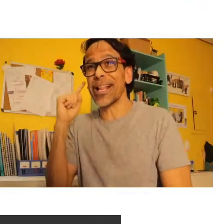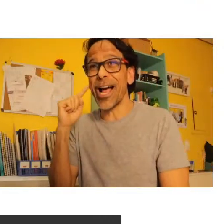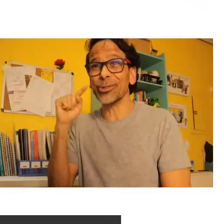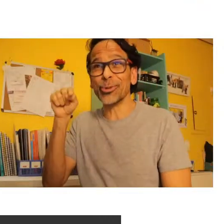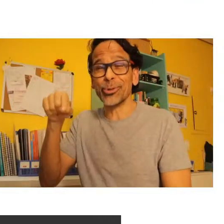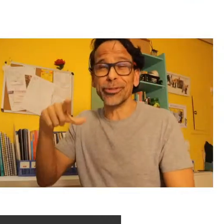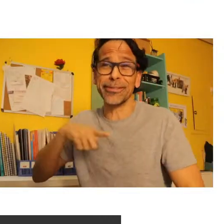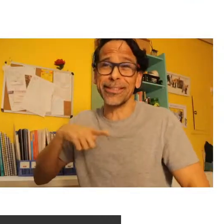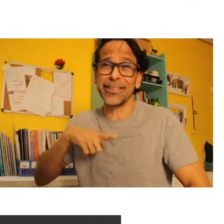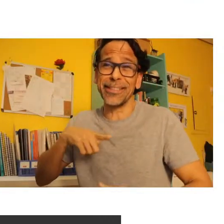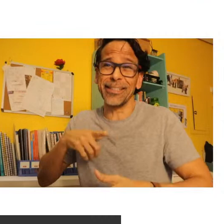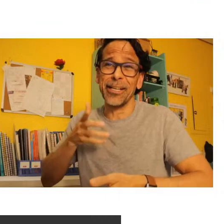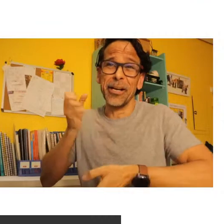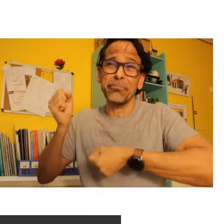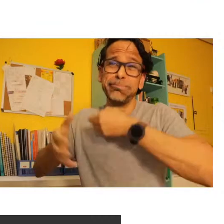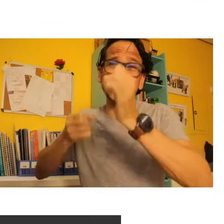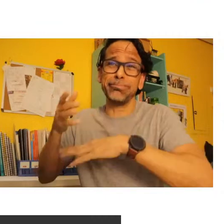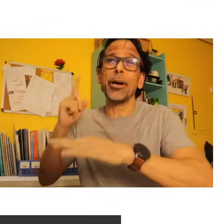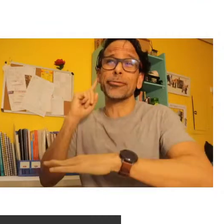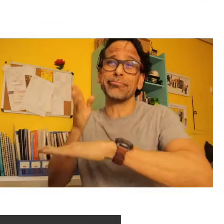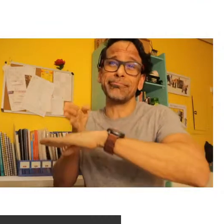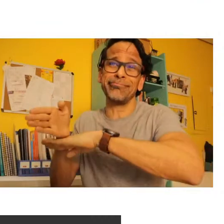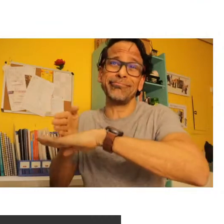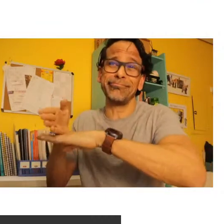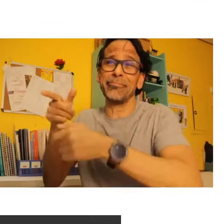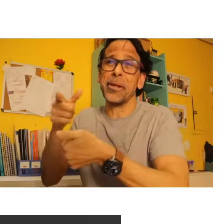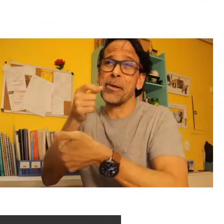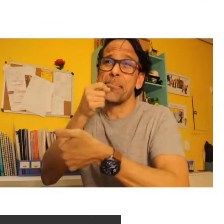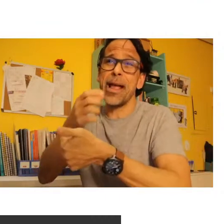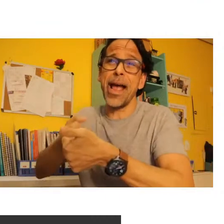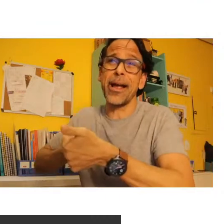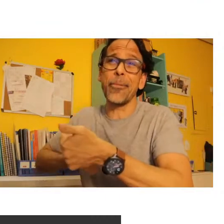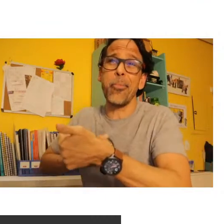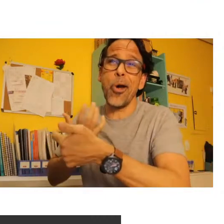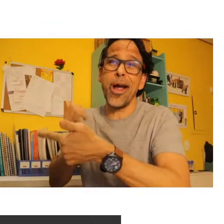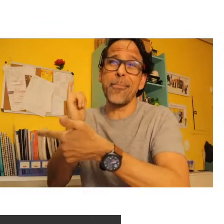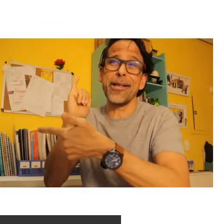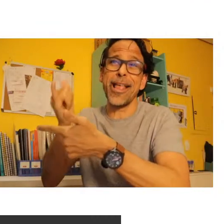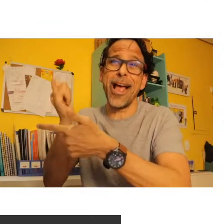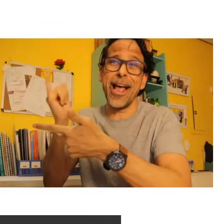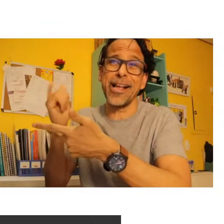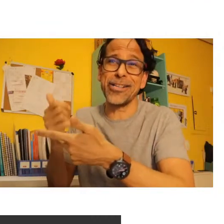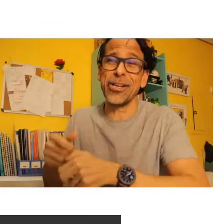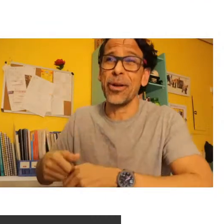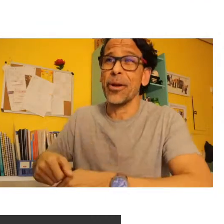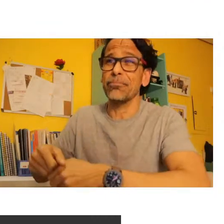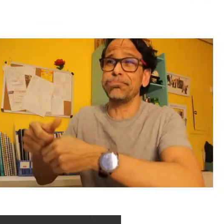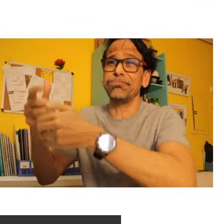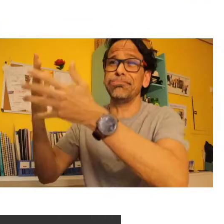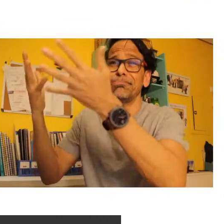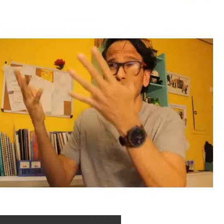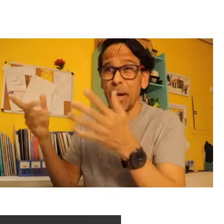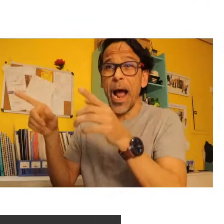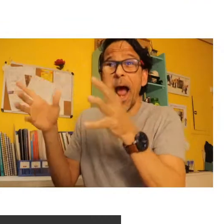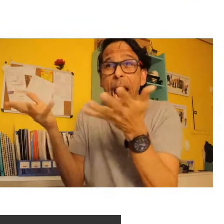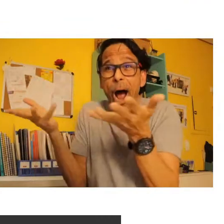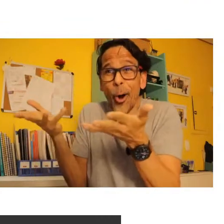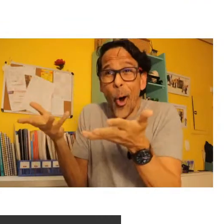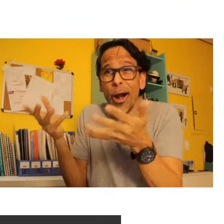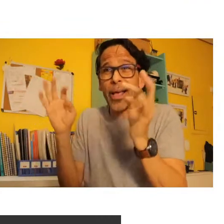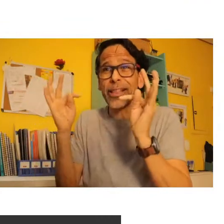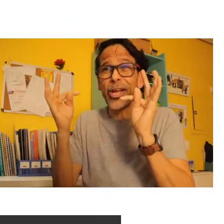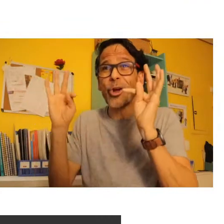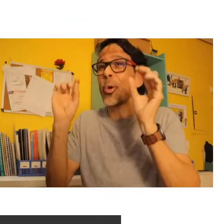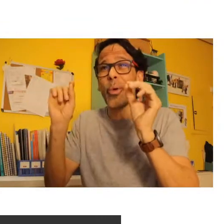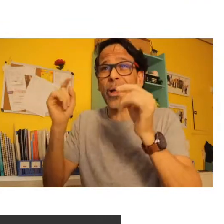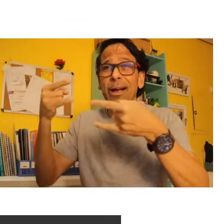é a frente vou voltar para para a comunidade surda a nossa produção de arte né tanto de